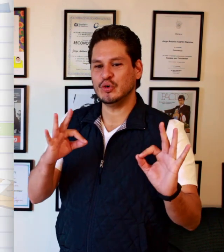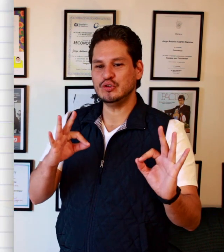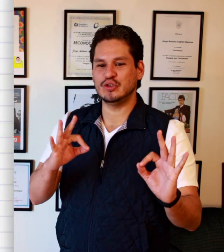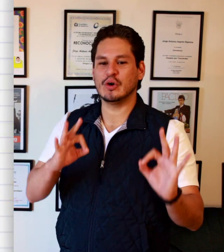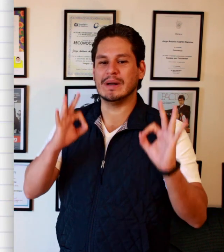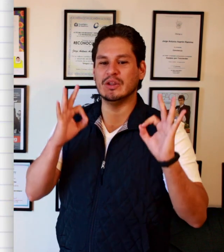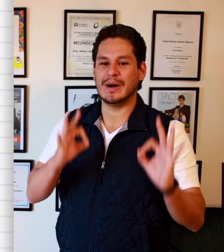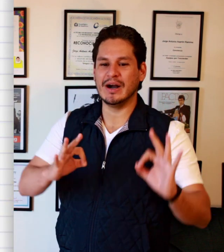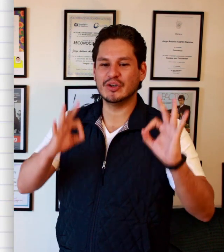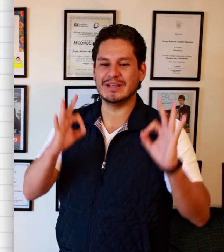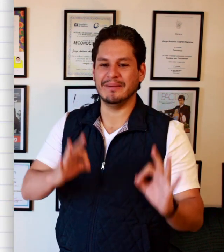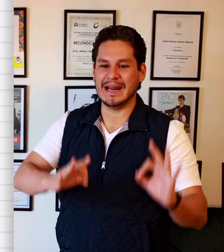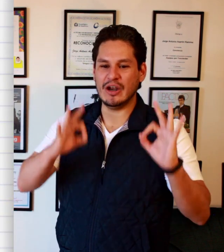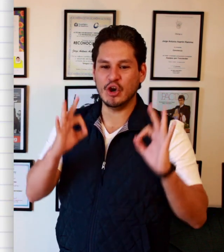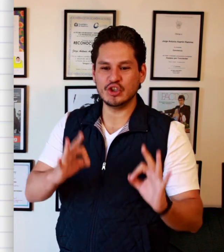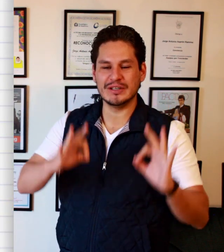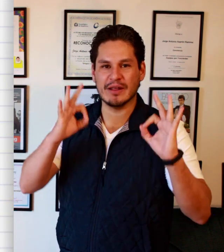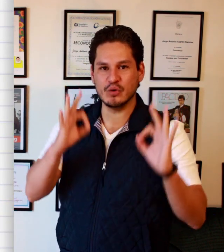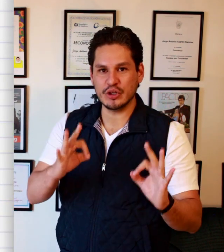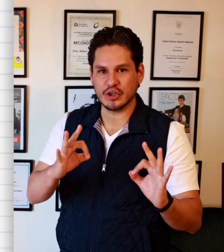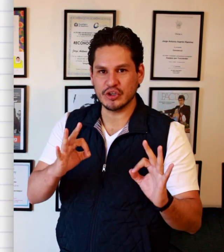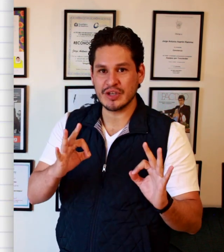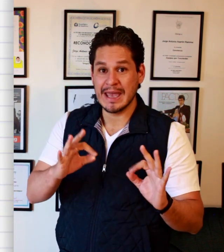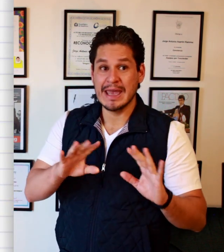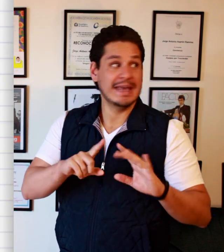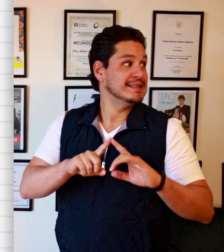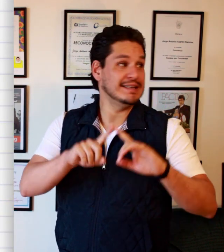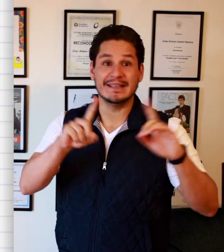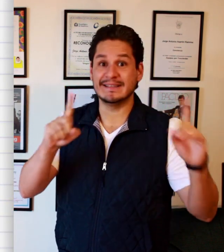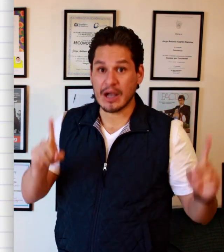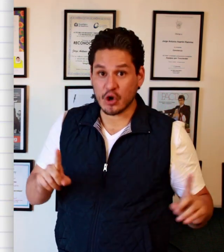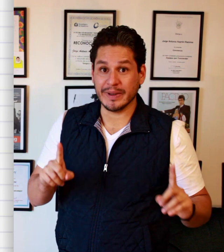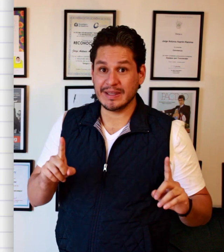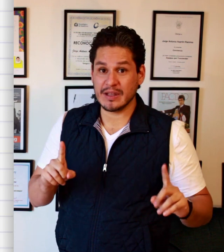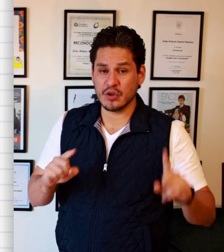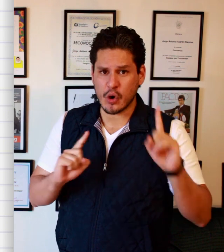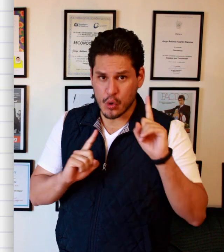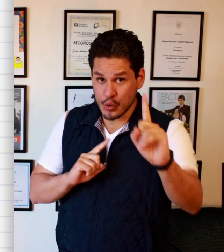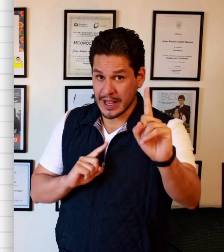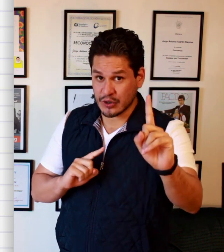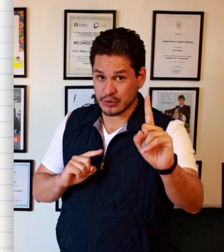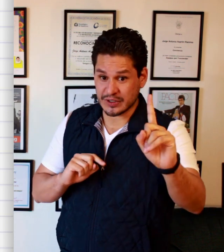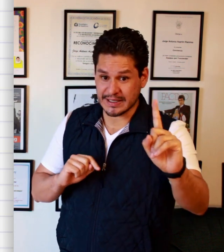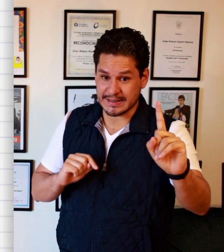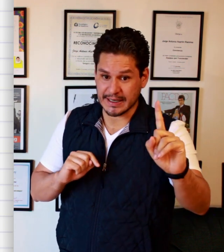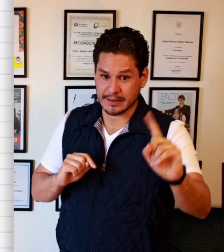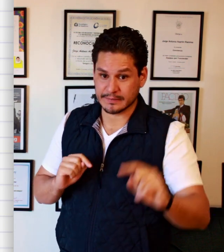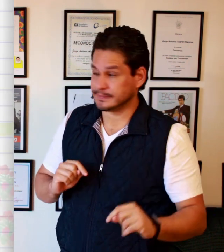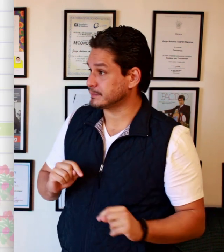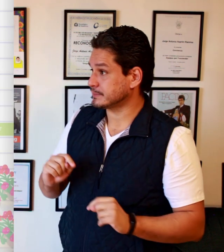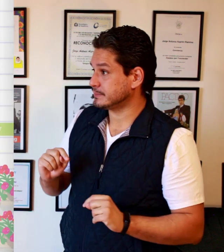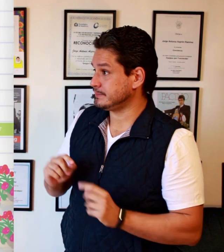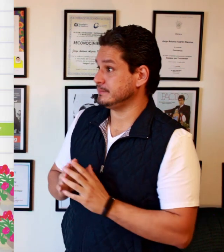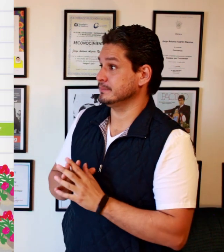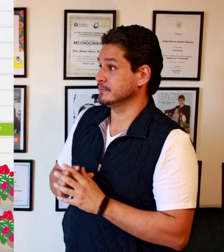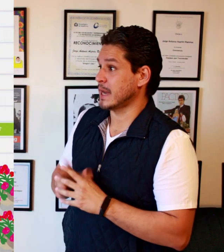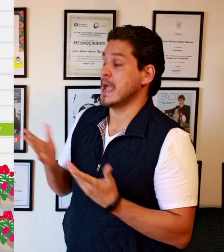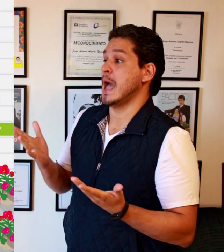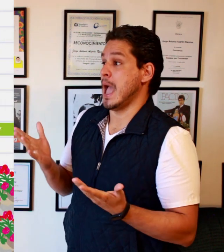Soy justo cuando hago saber a los adultos si se está cometiendo una injusticia.